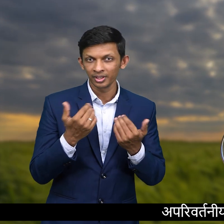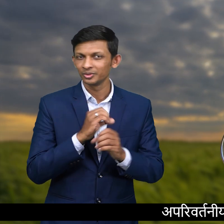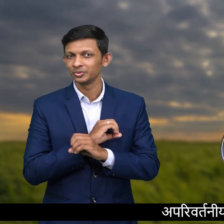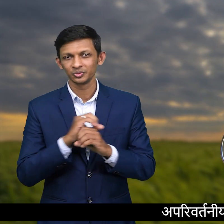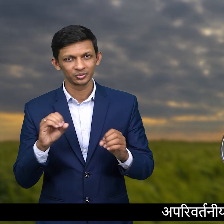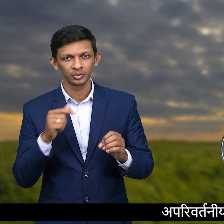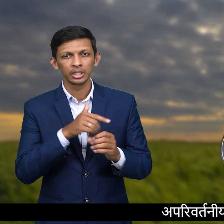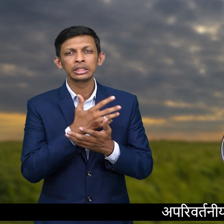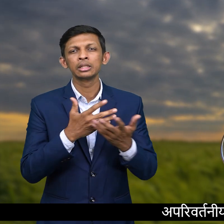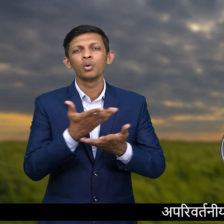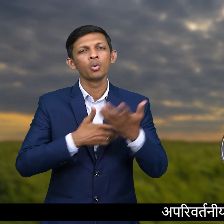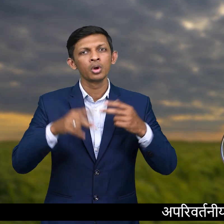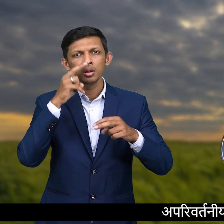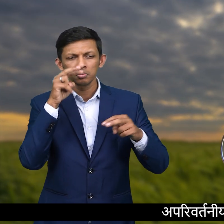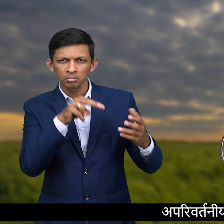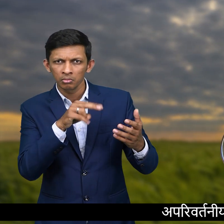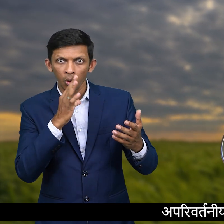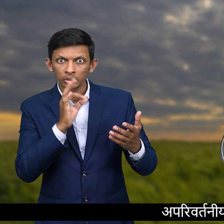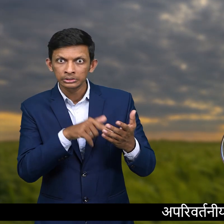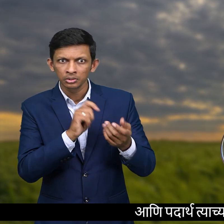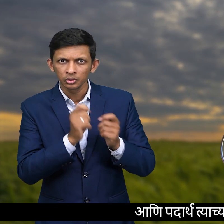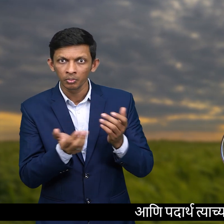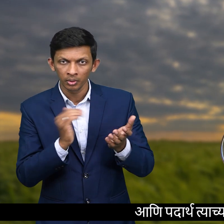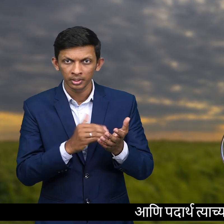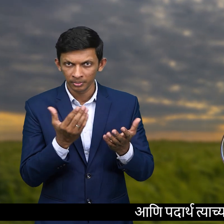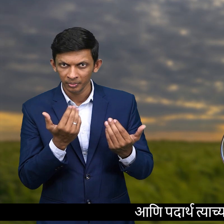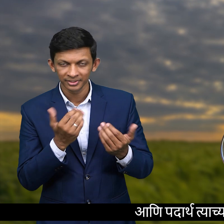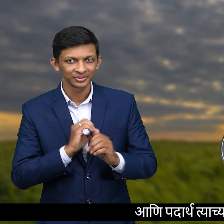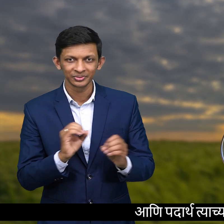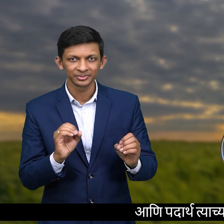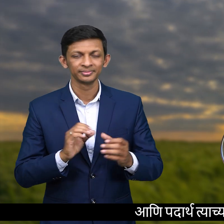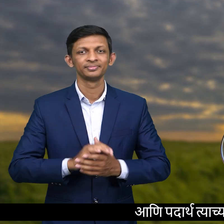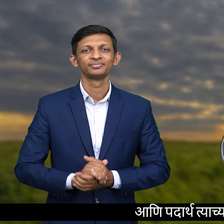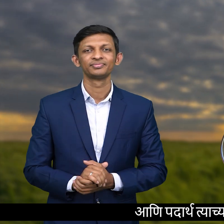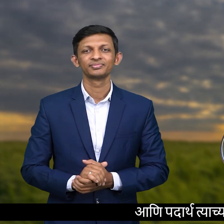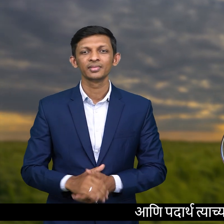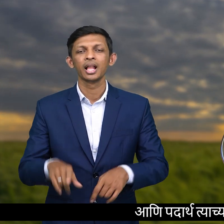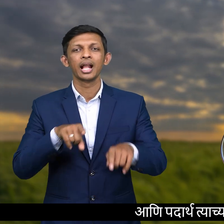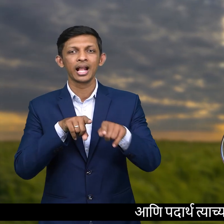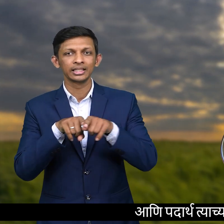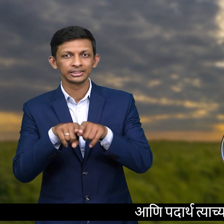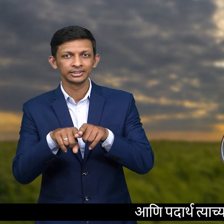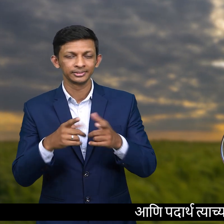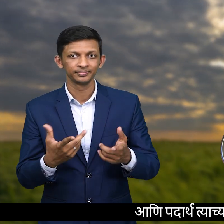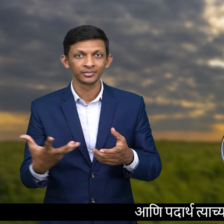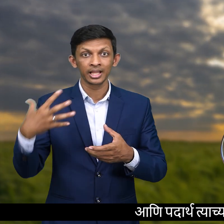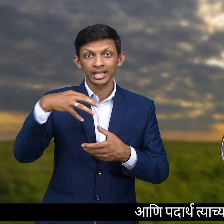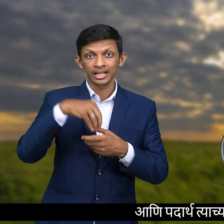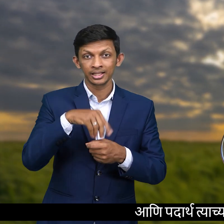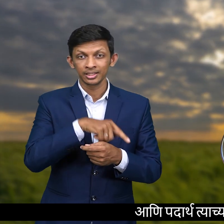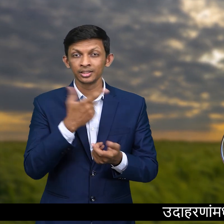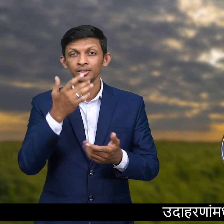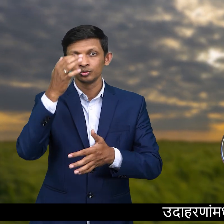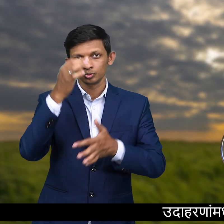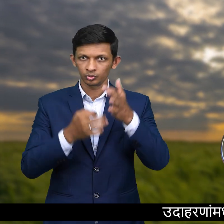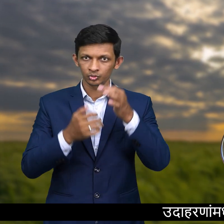अपरिवर्तनीय बदल पूर्ववत करता येत नाहीत आणि पदार्थ त्याच्या मूळ स्थितीत परत येऊ शकत